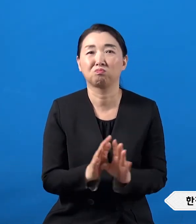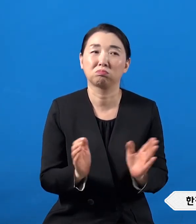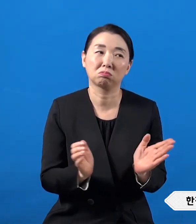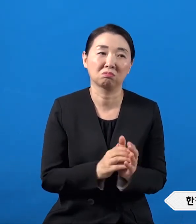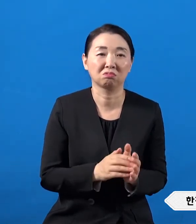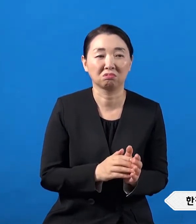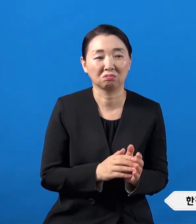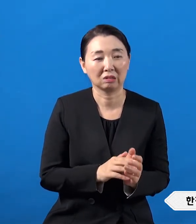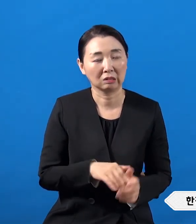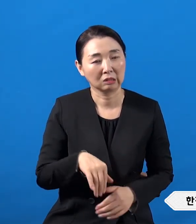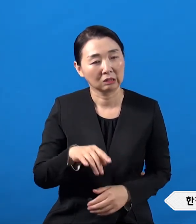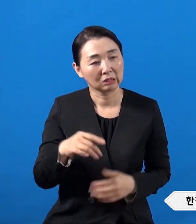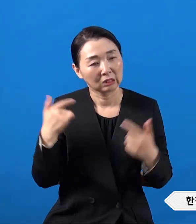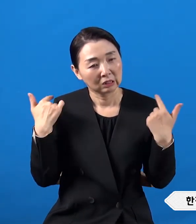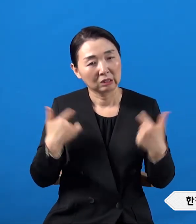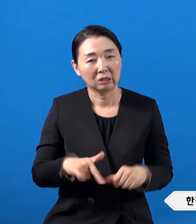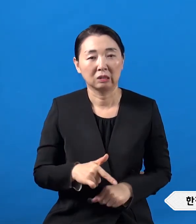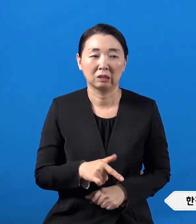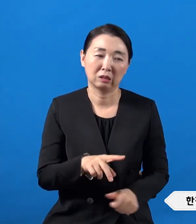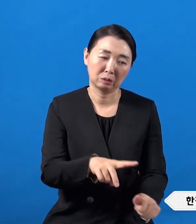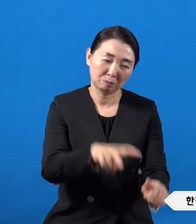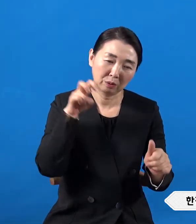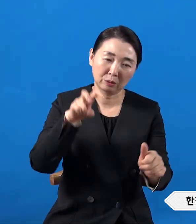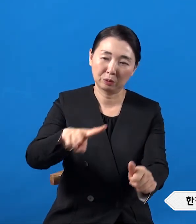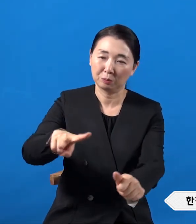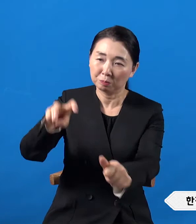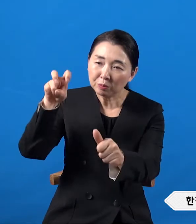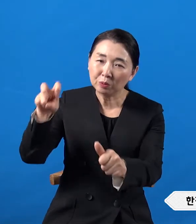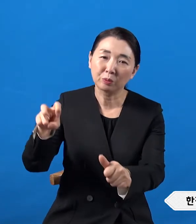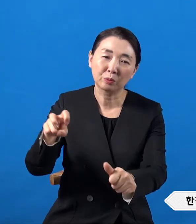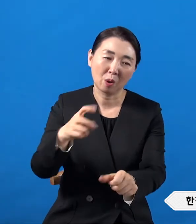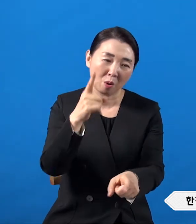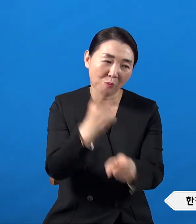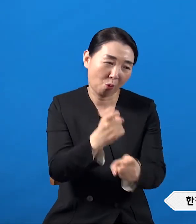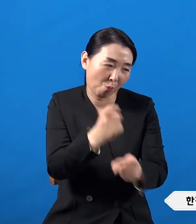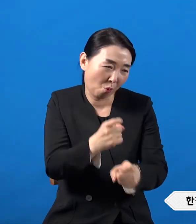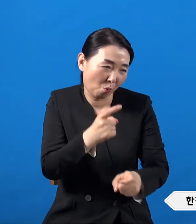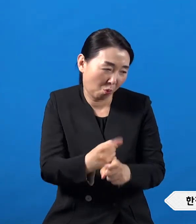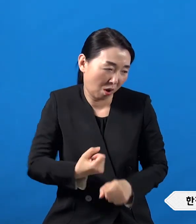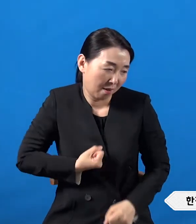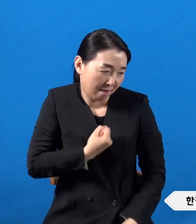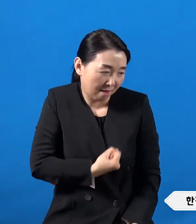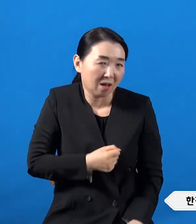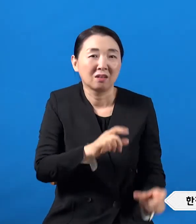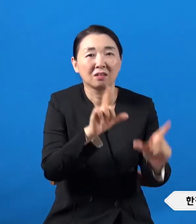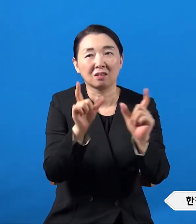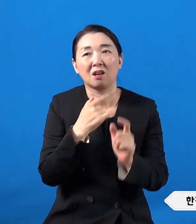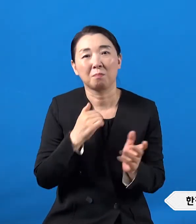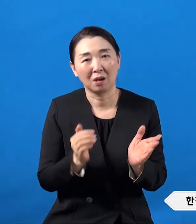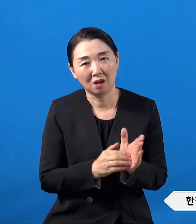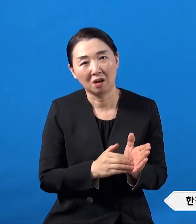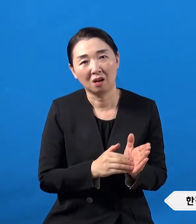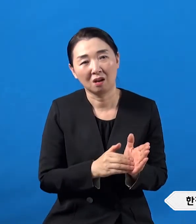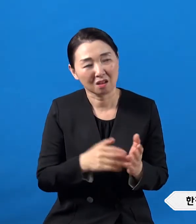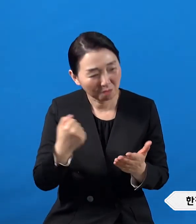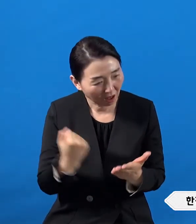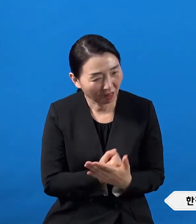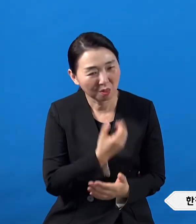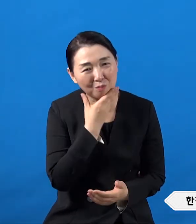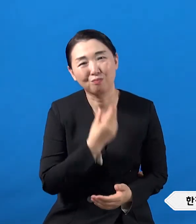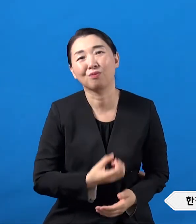늘 미움과 복수의 사슬에 매여서 살았습니다. 얼마나 안타깝고 불행한 일입니까?